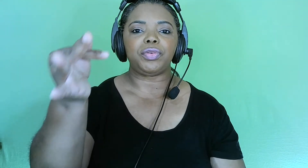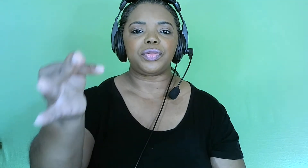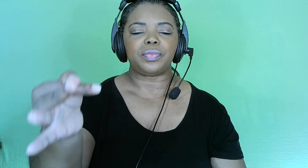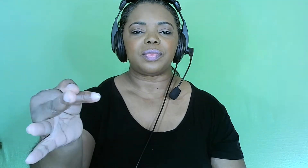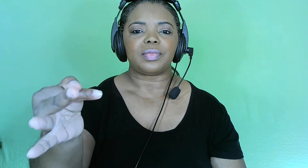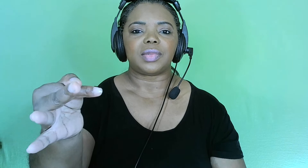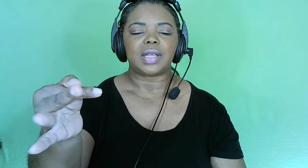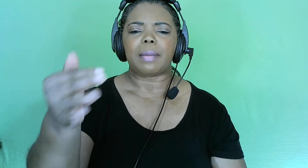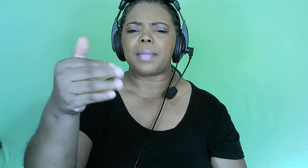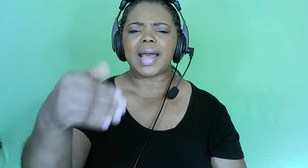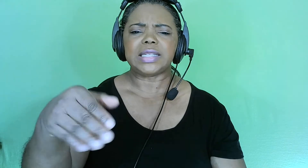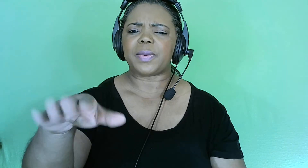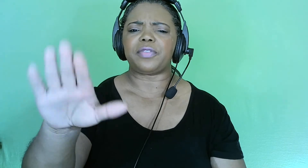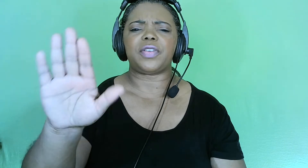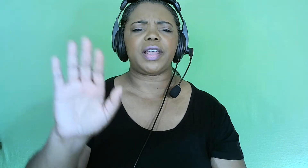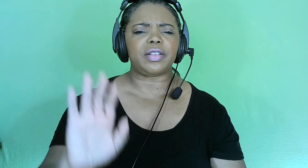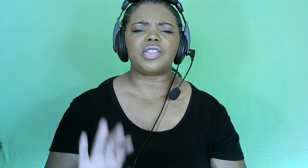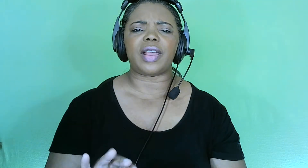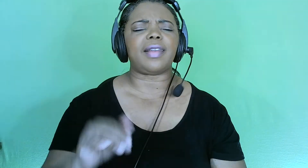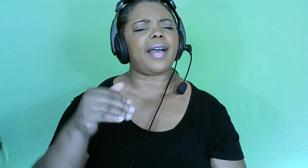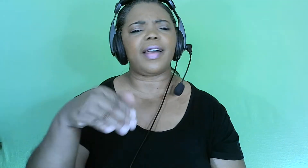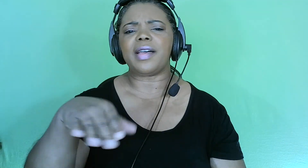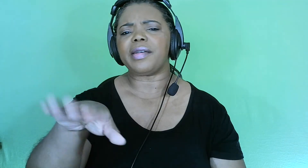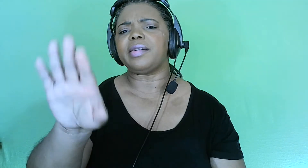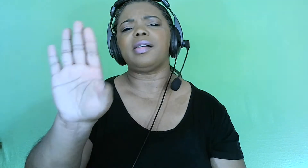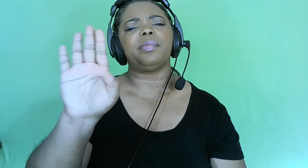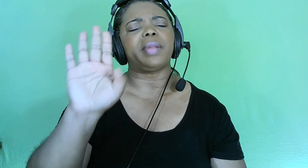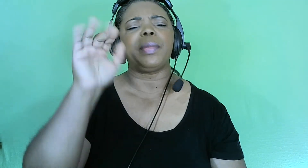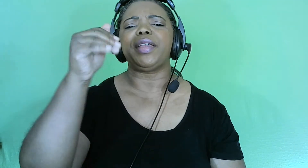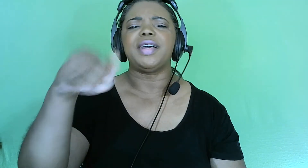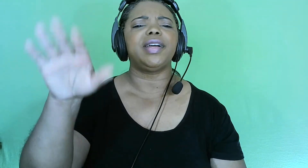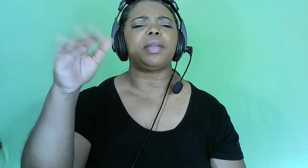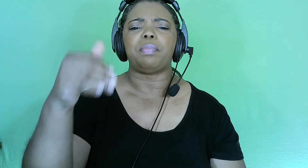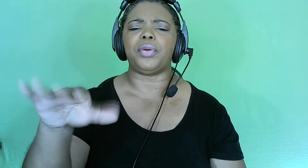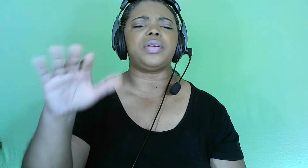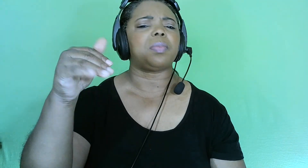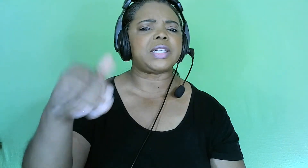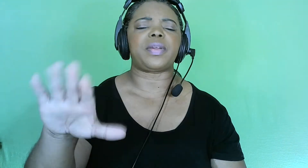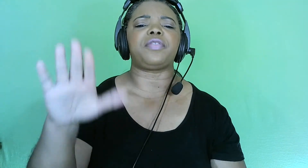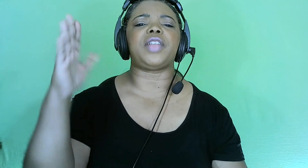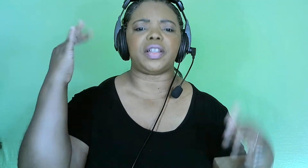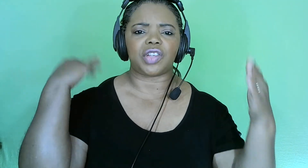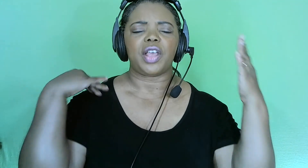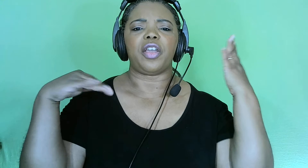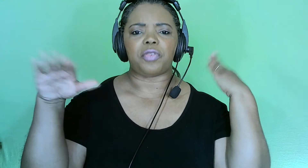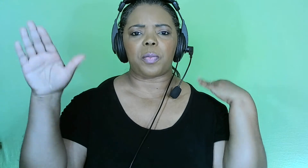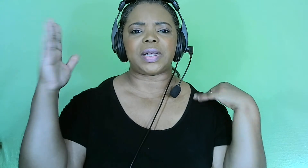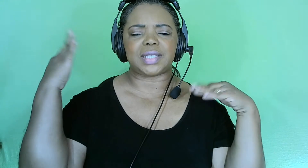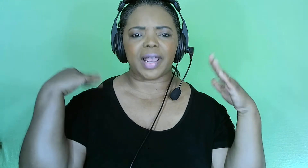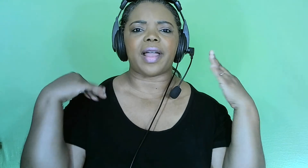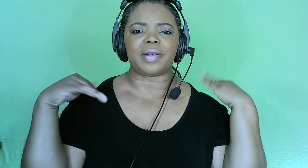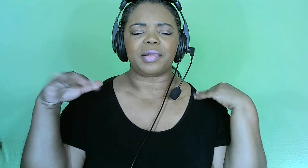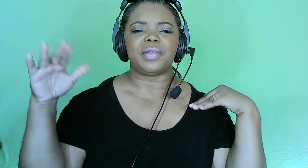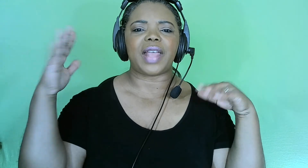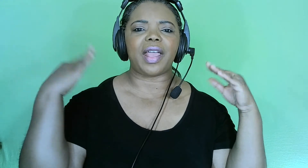futuro. Mais para frente, né? Lá para amanhã, depois, mais para frente, eu vou passear, né?